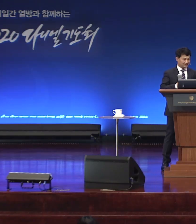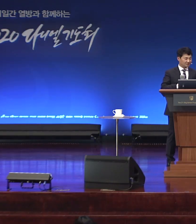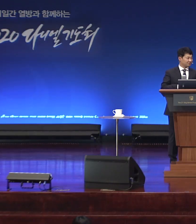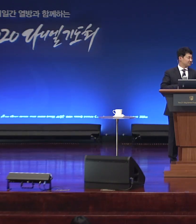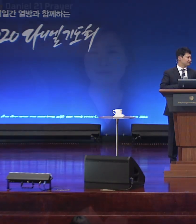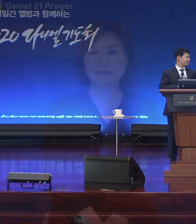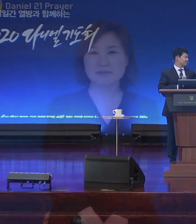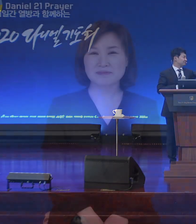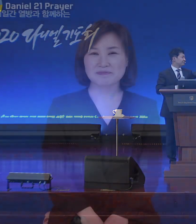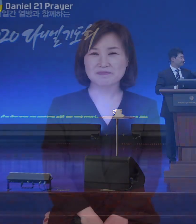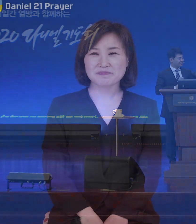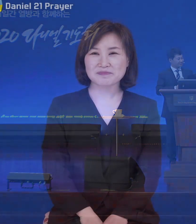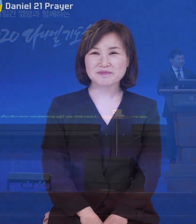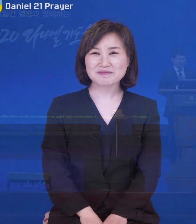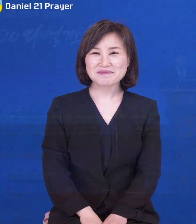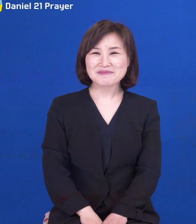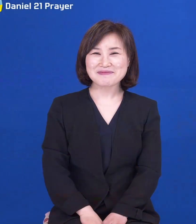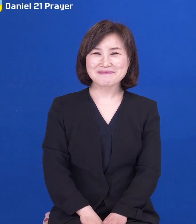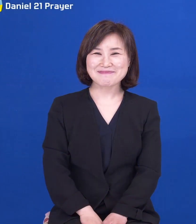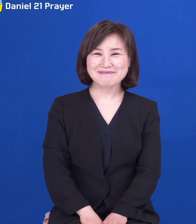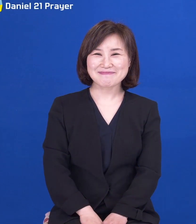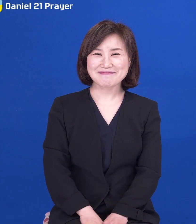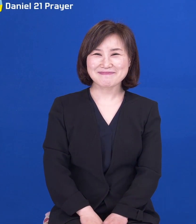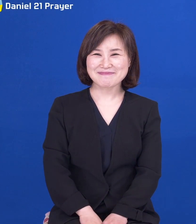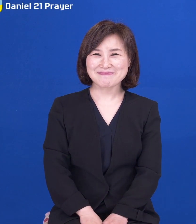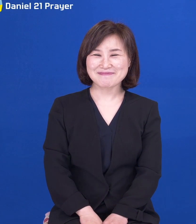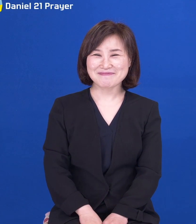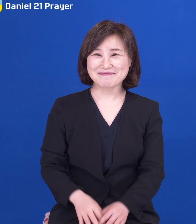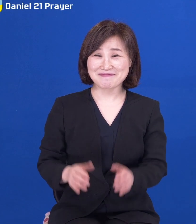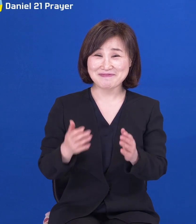때 내가 기억을 지금 되살려주고 있습니다.